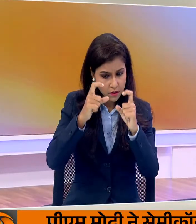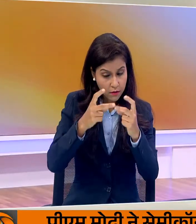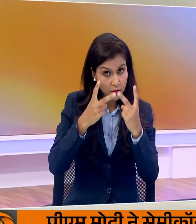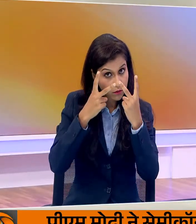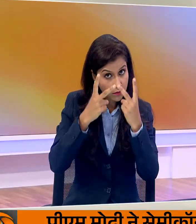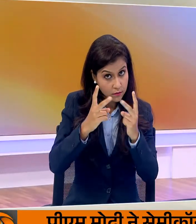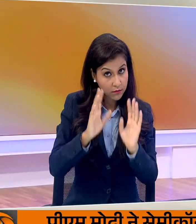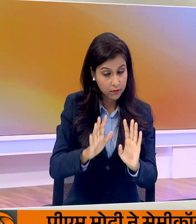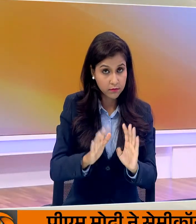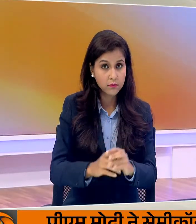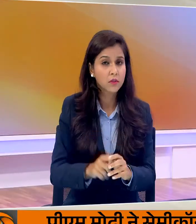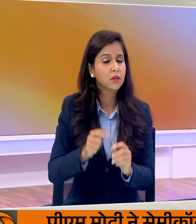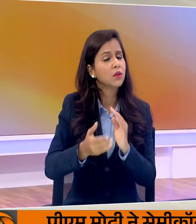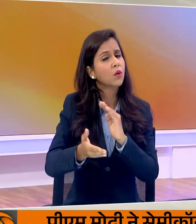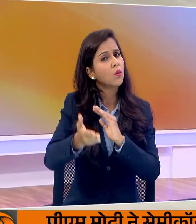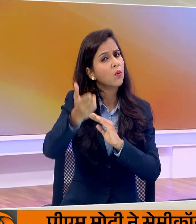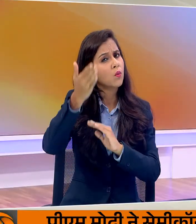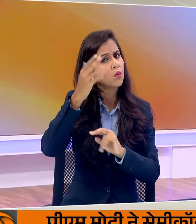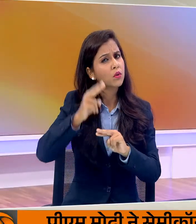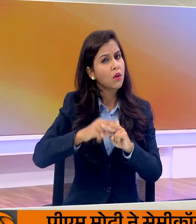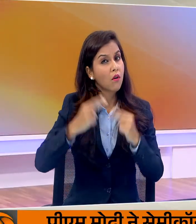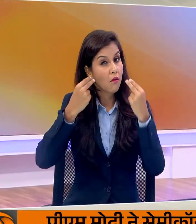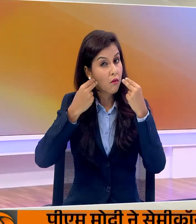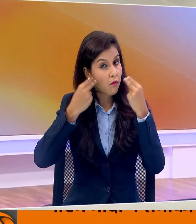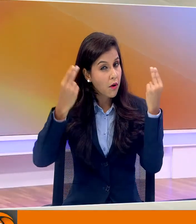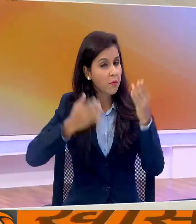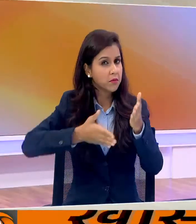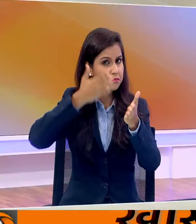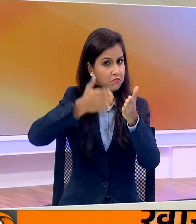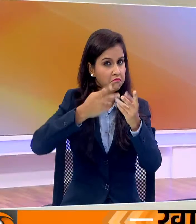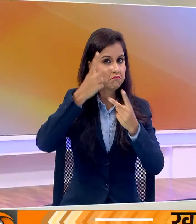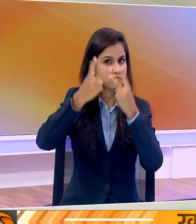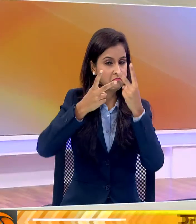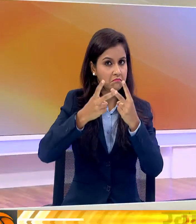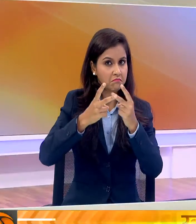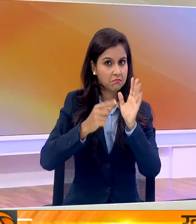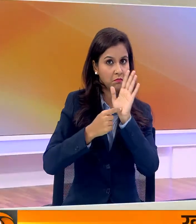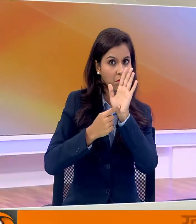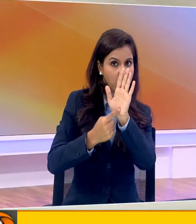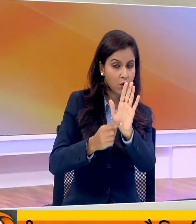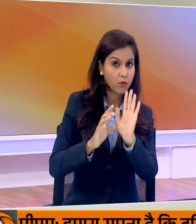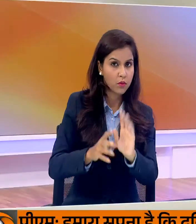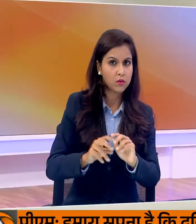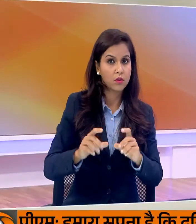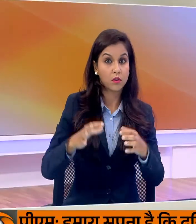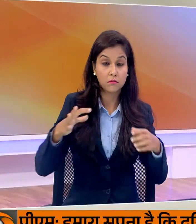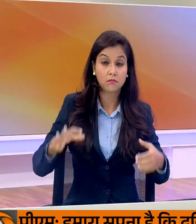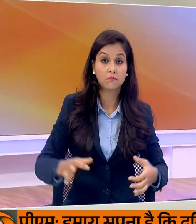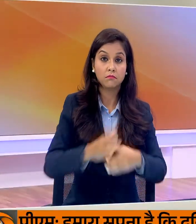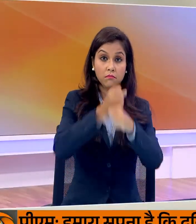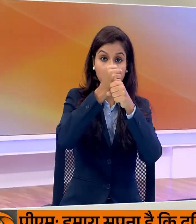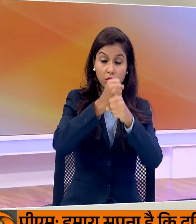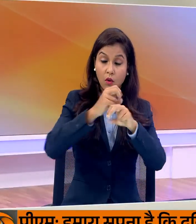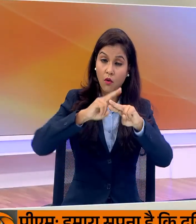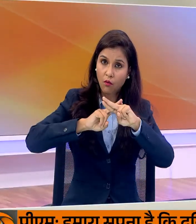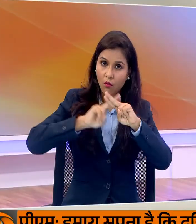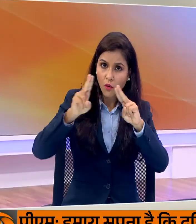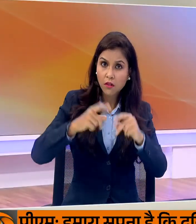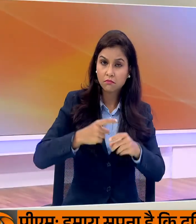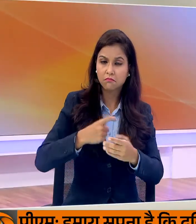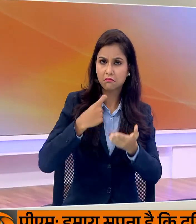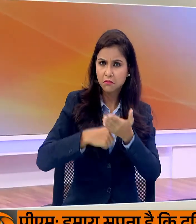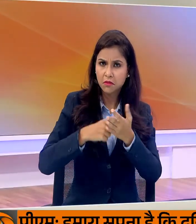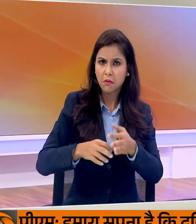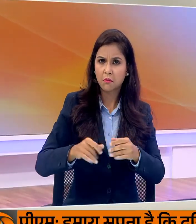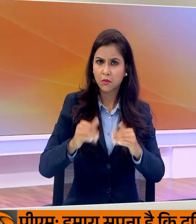किया गया है। ये उनकी प्रसिद्ध ट्रेन यात्राओं का प्रतीक है, जो उन्होंने राष्ट्र को एकजुट करने और न्याय और समानता का